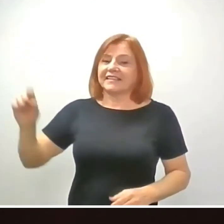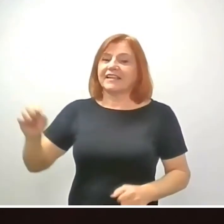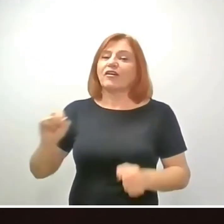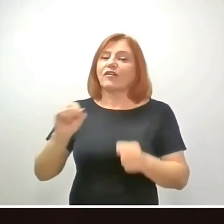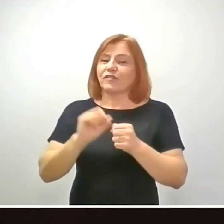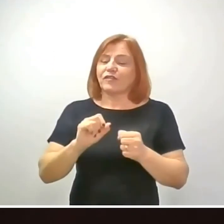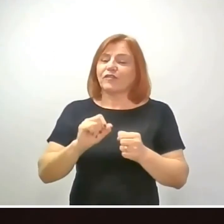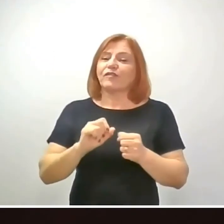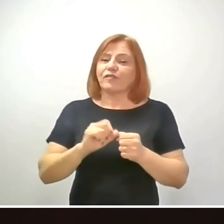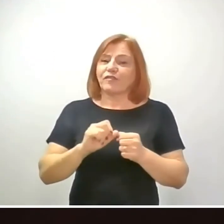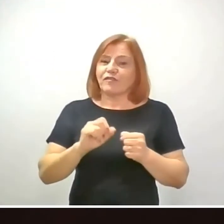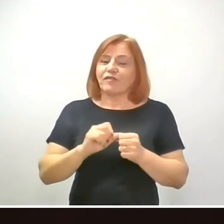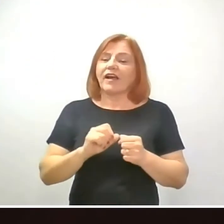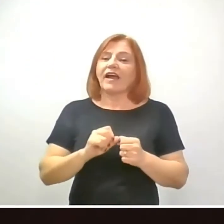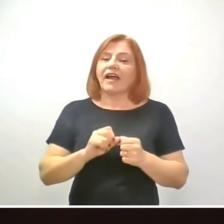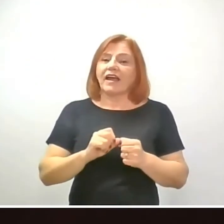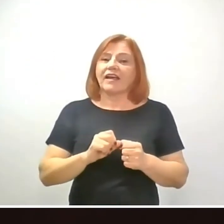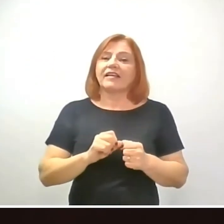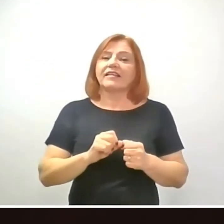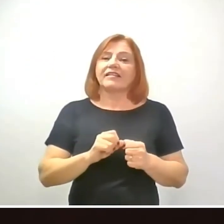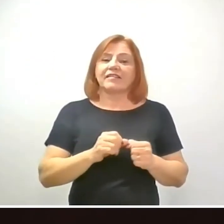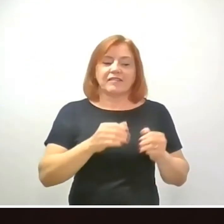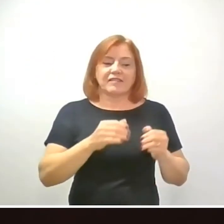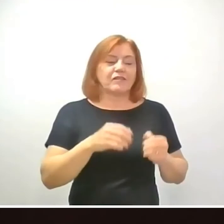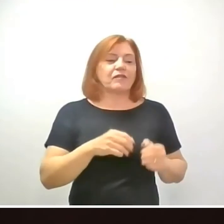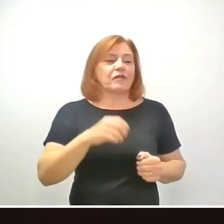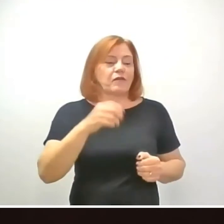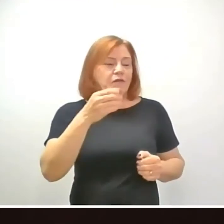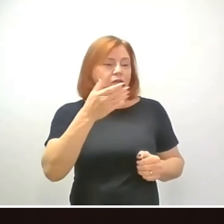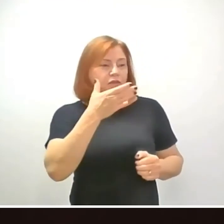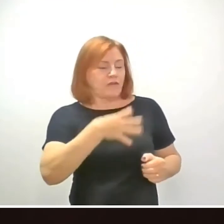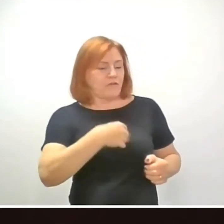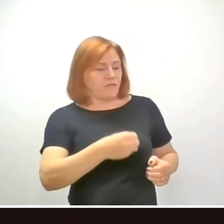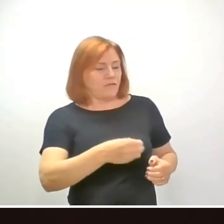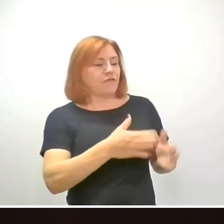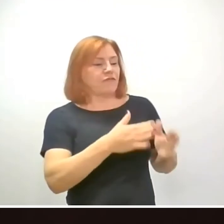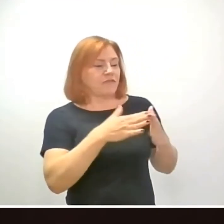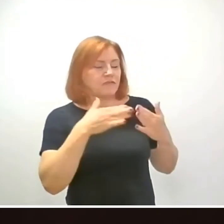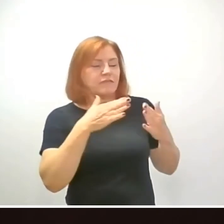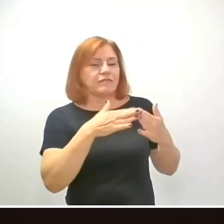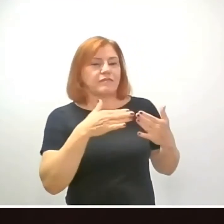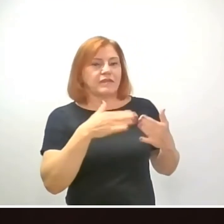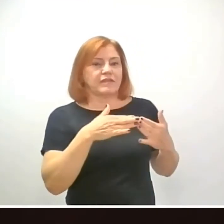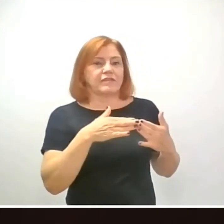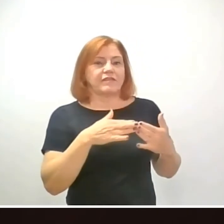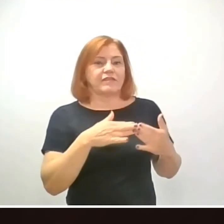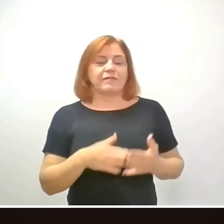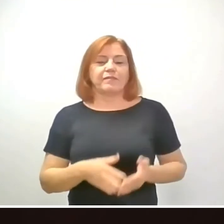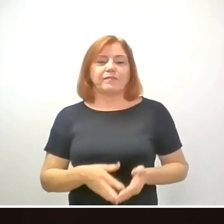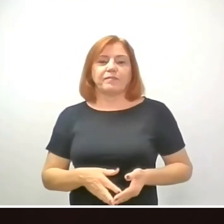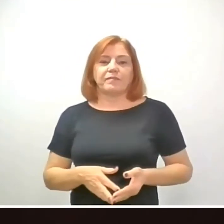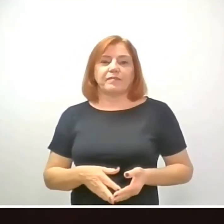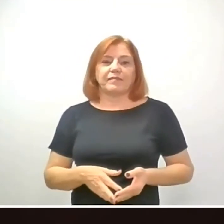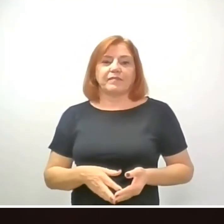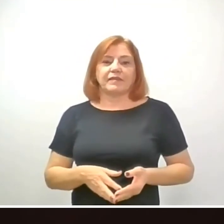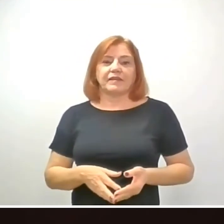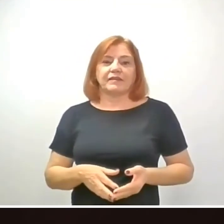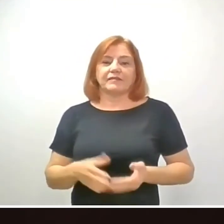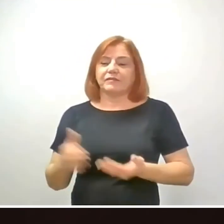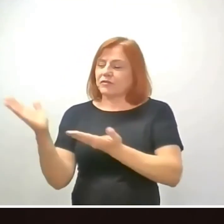bônus para o filho os jovens que estão caindo do céu como